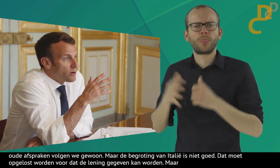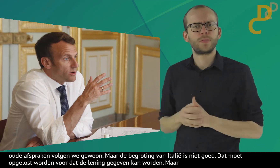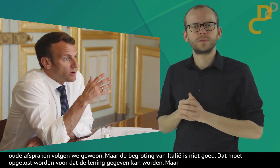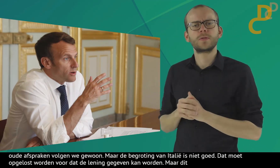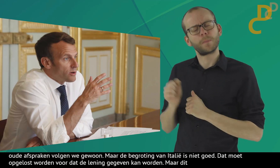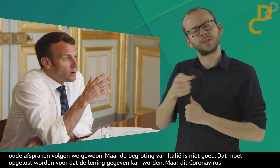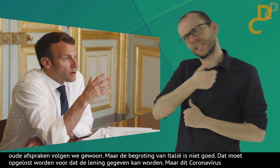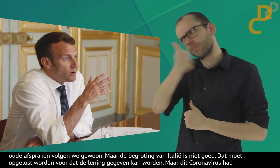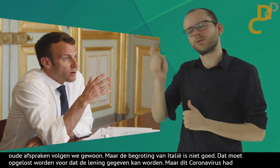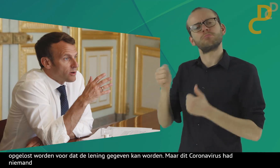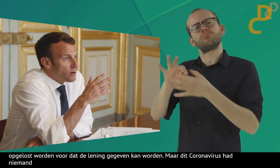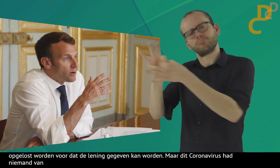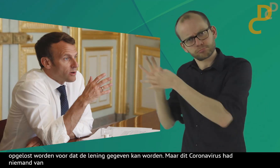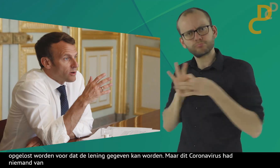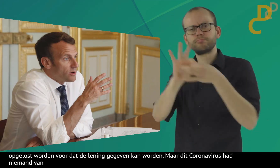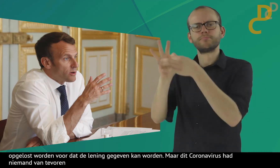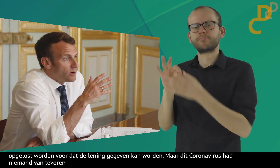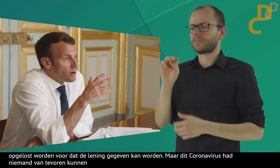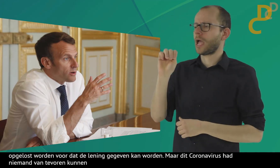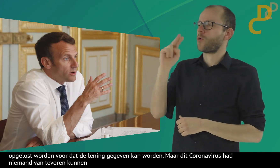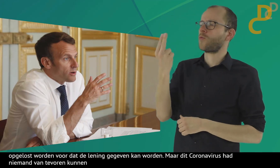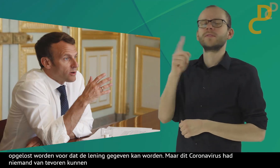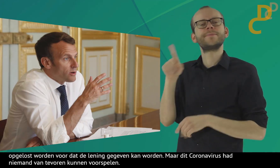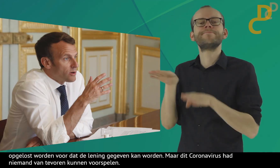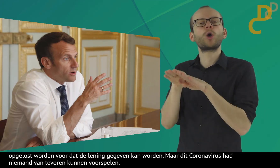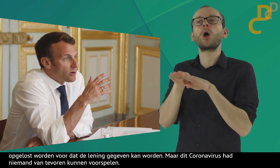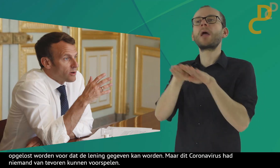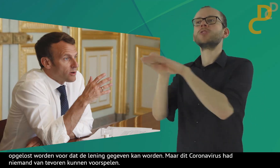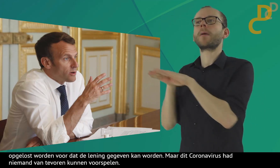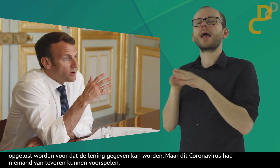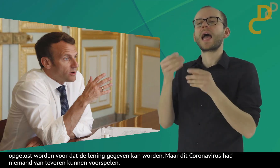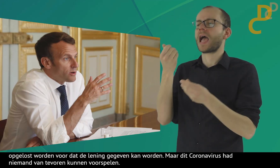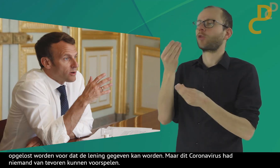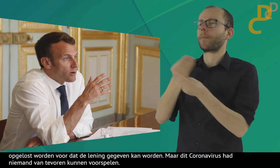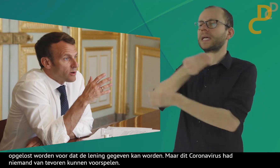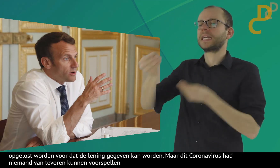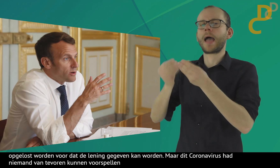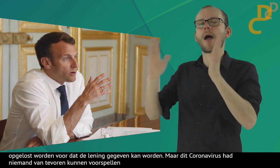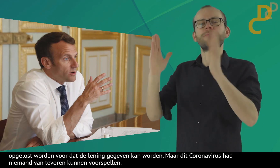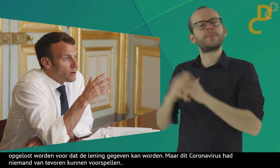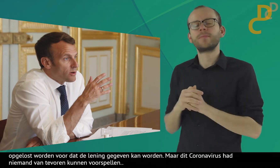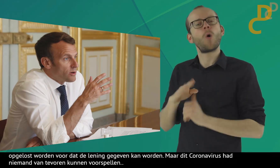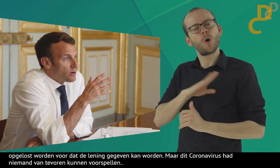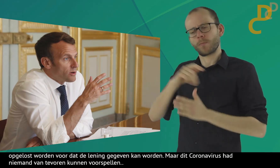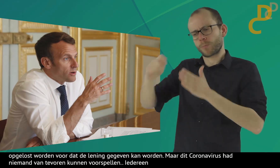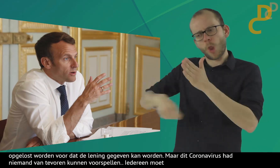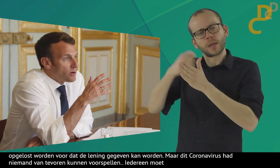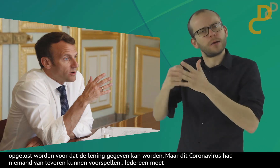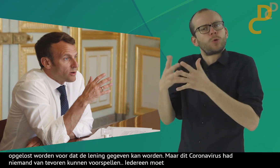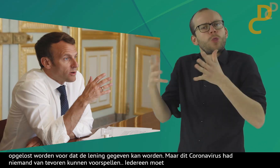tevoren kunnen voorspellen. Dus iedereen moet solidair zijn. De EU is niet alleen maar een gemeenschappelijke economie. Het